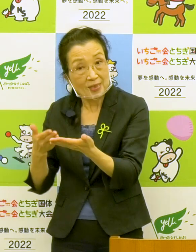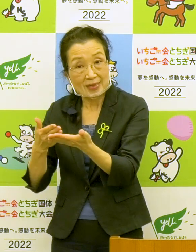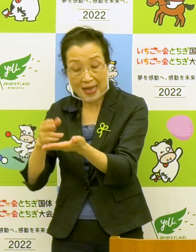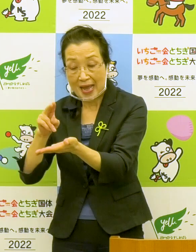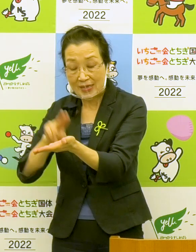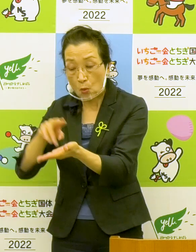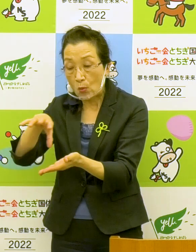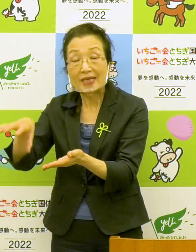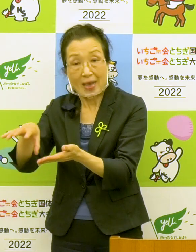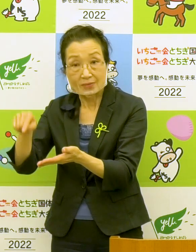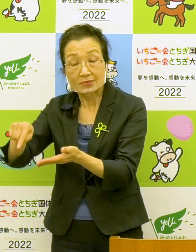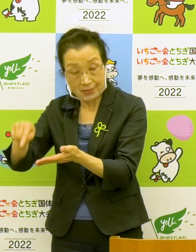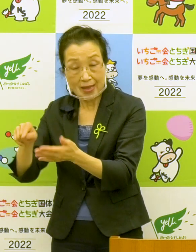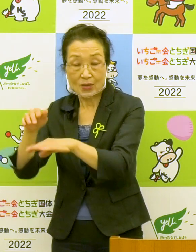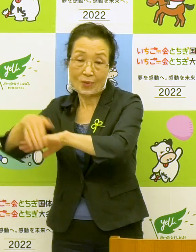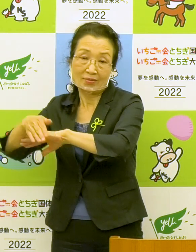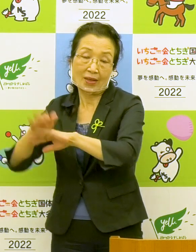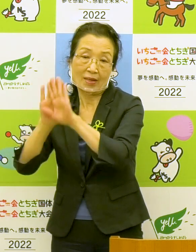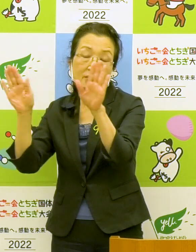開始します。なお今